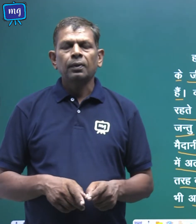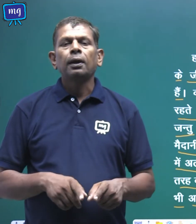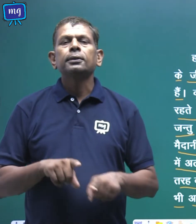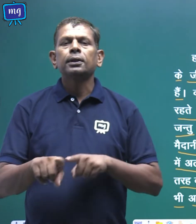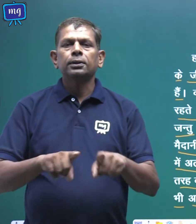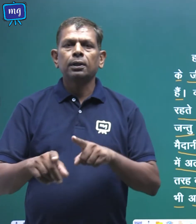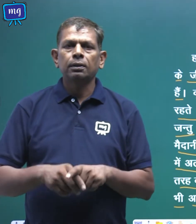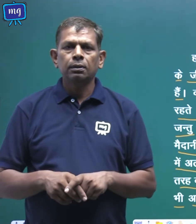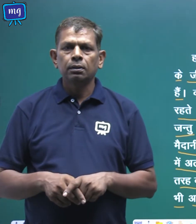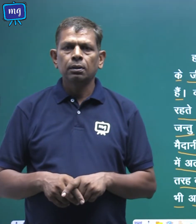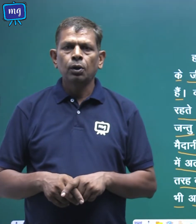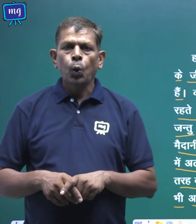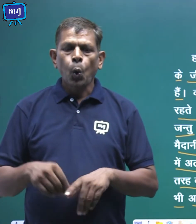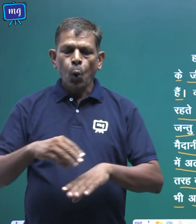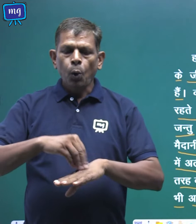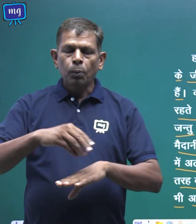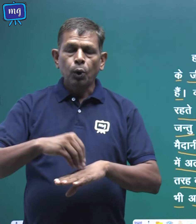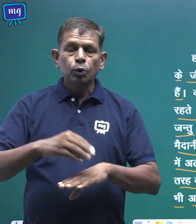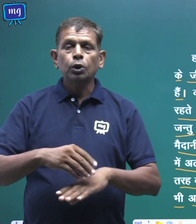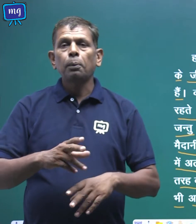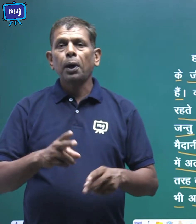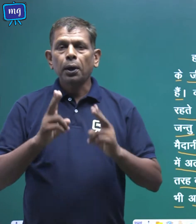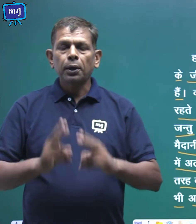जैसे मरुस्थल में रहने वाले